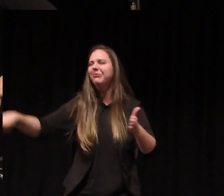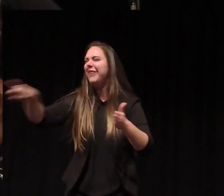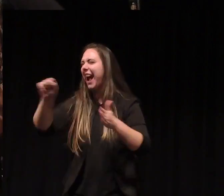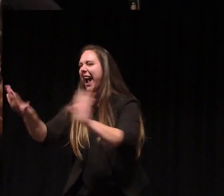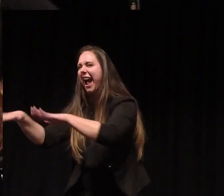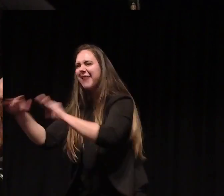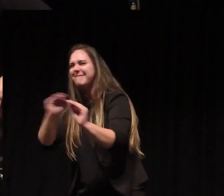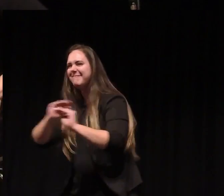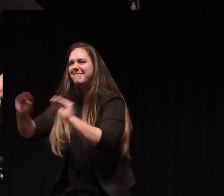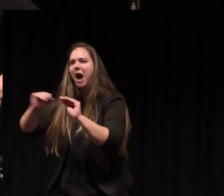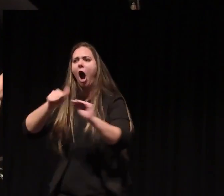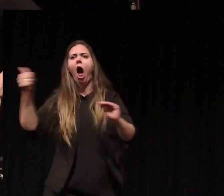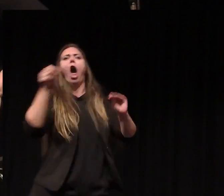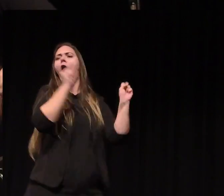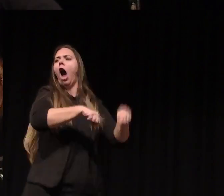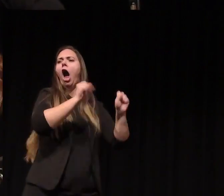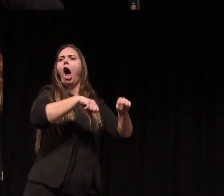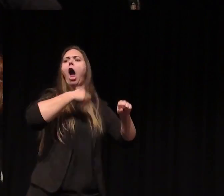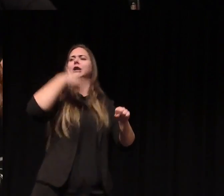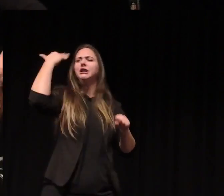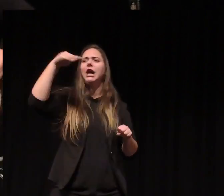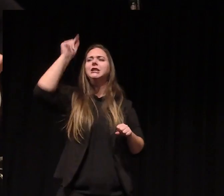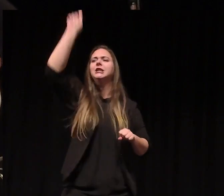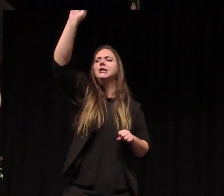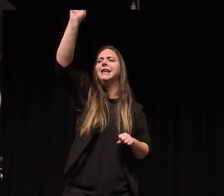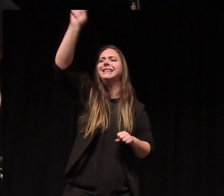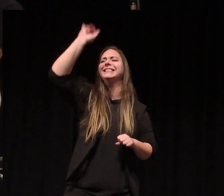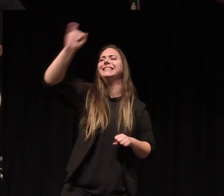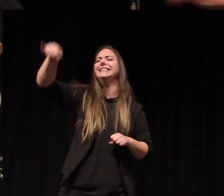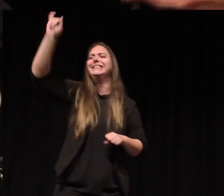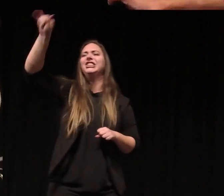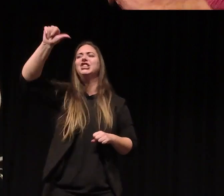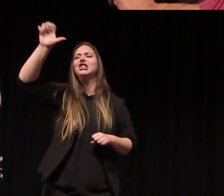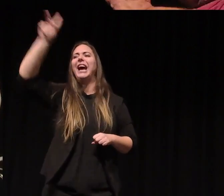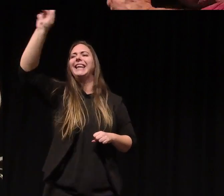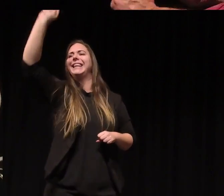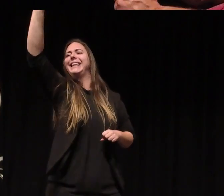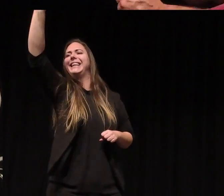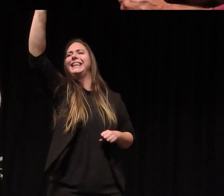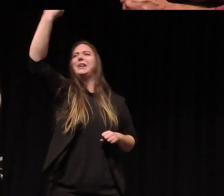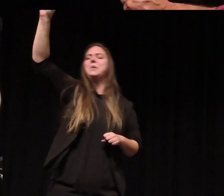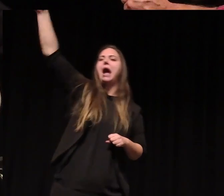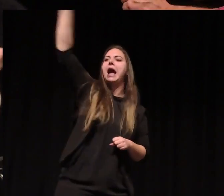fait penser à la fois que Jack il est descendu les rapides.